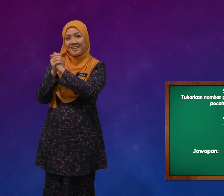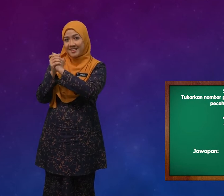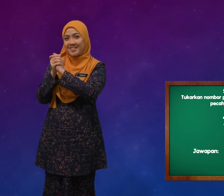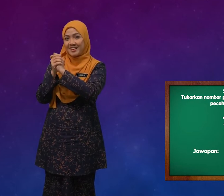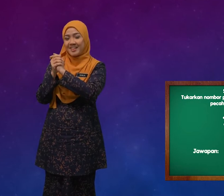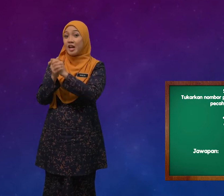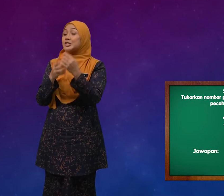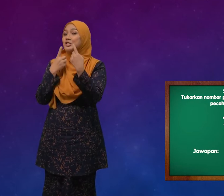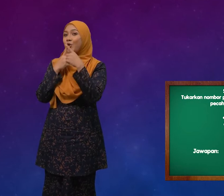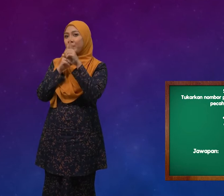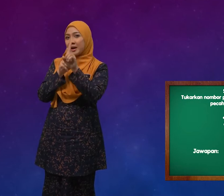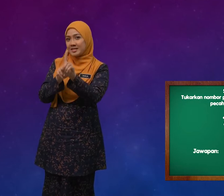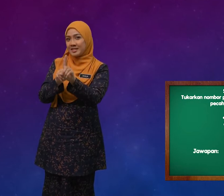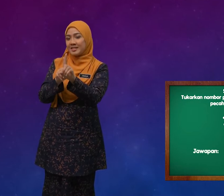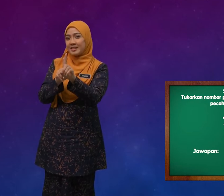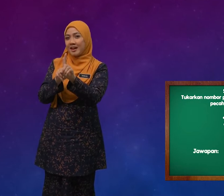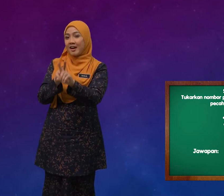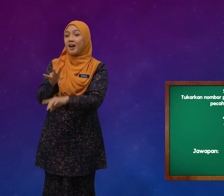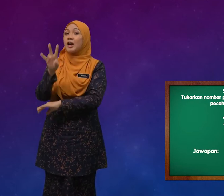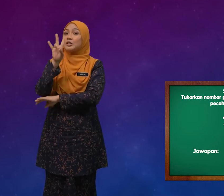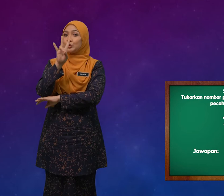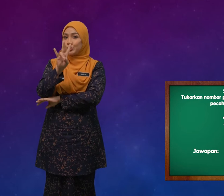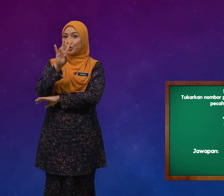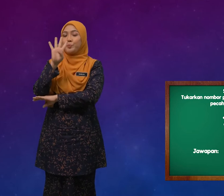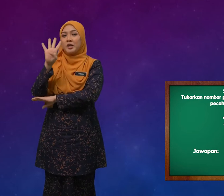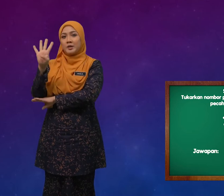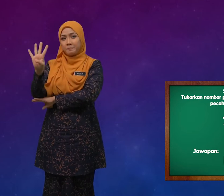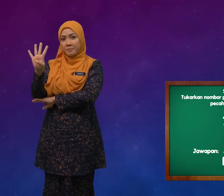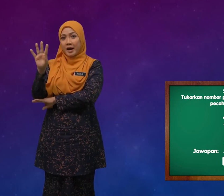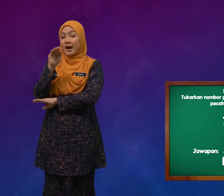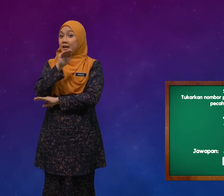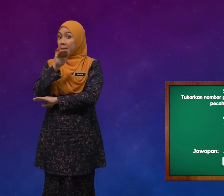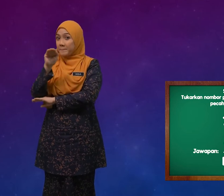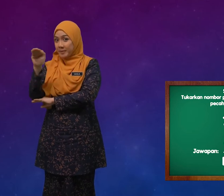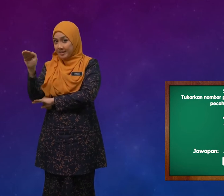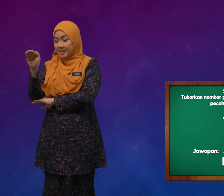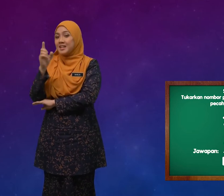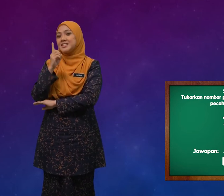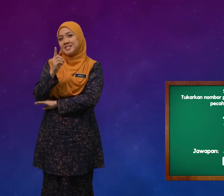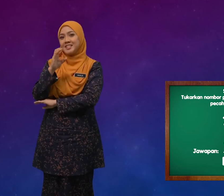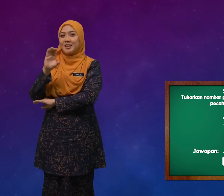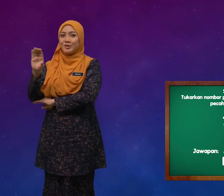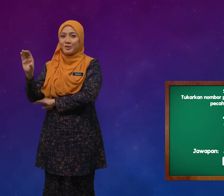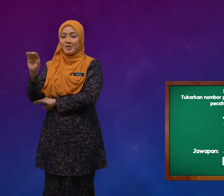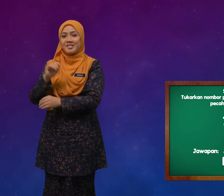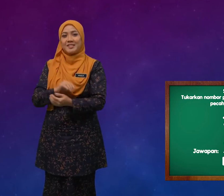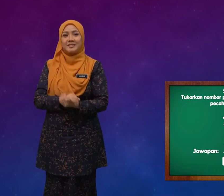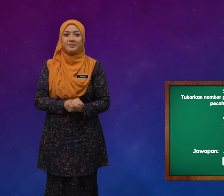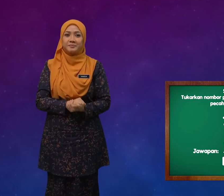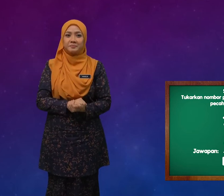Tahniah. Jawapannya ialah 74 per 100.